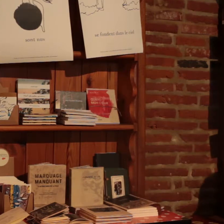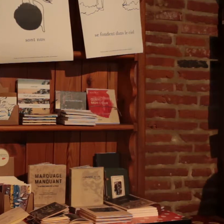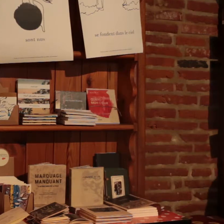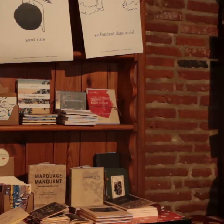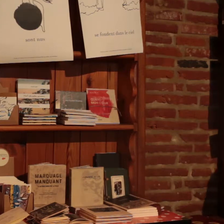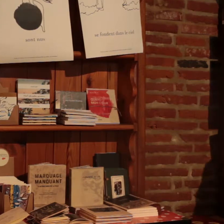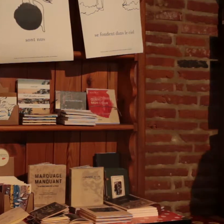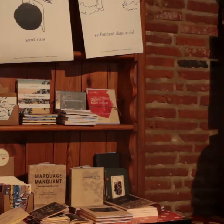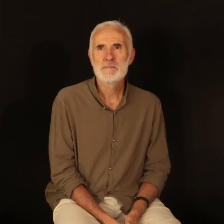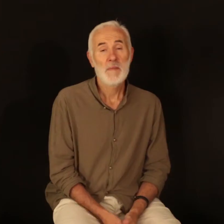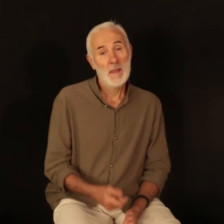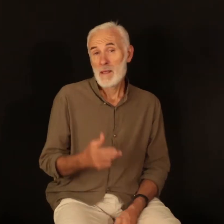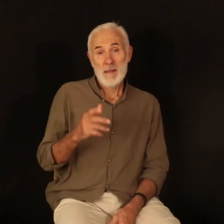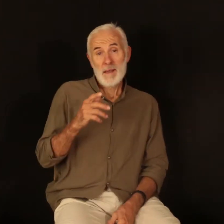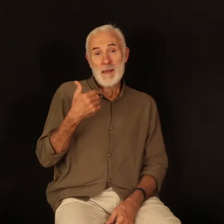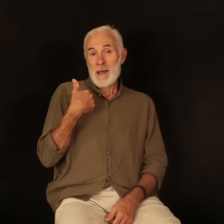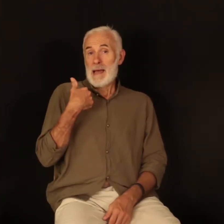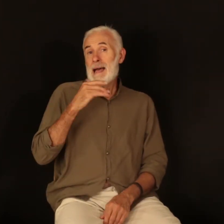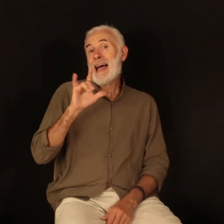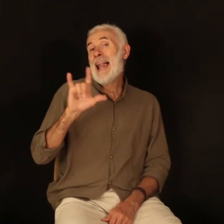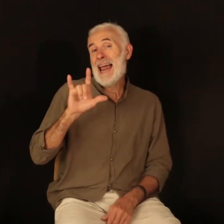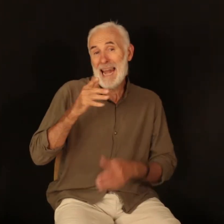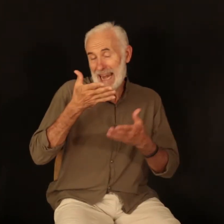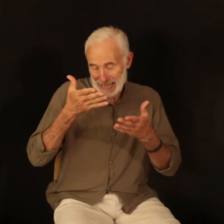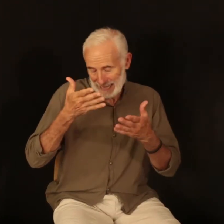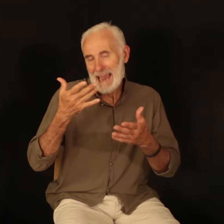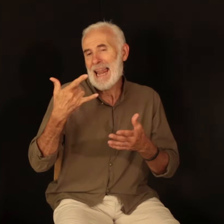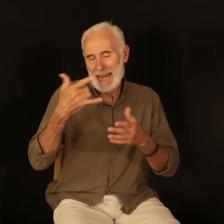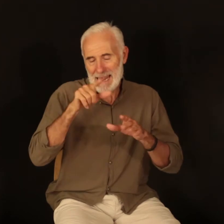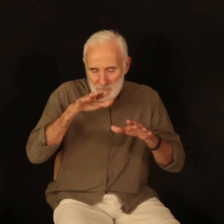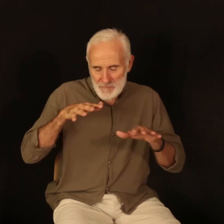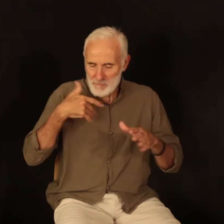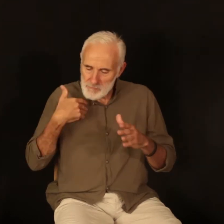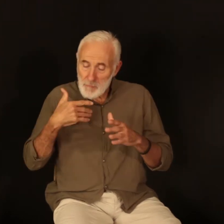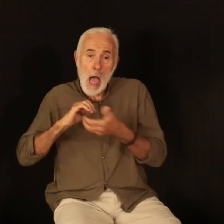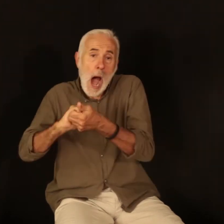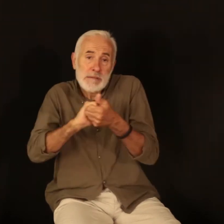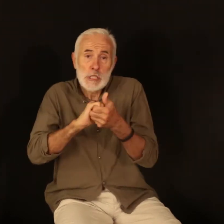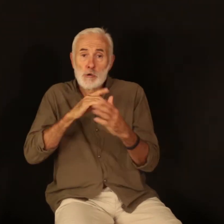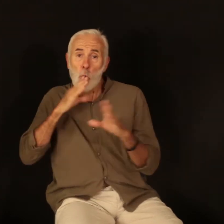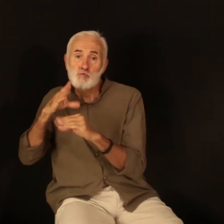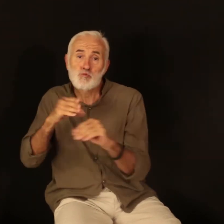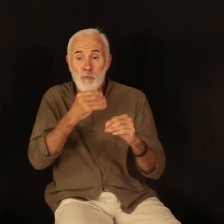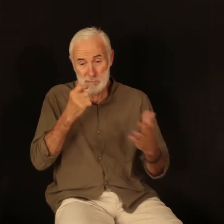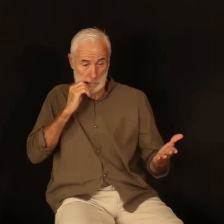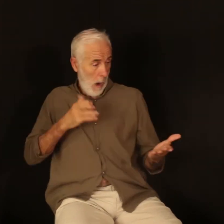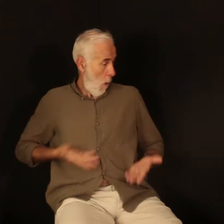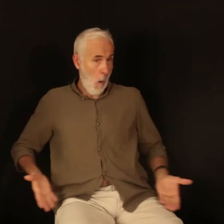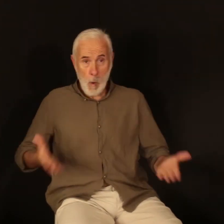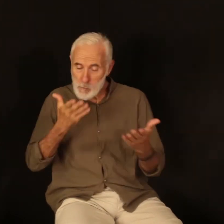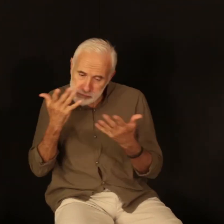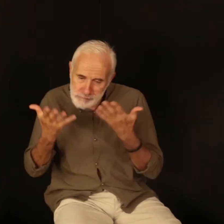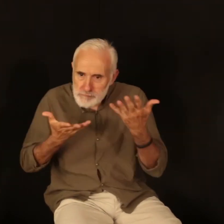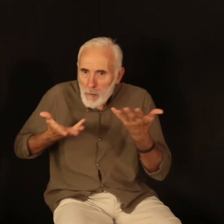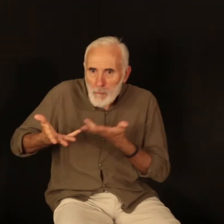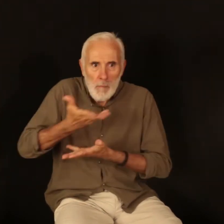Tout a commencé dans mon salon à Lille, autour de quelques manuscrits qui m'ont plu. Avec des amis, on a créé une sorte de